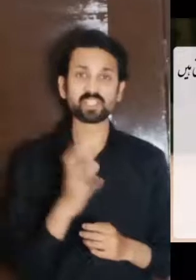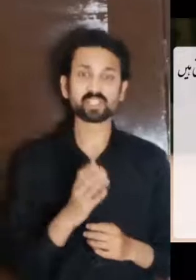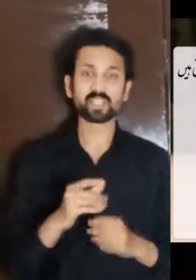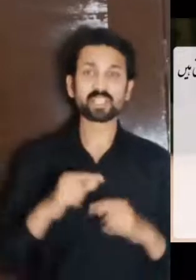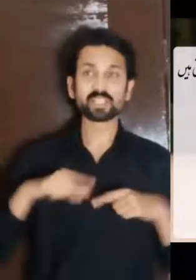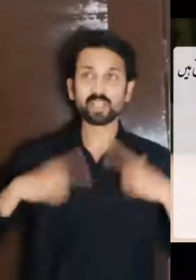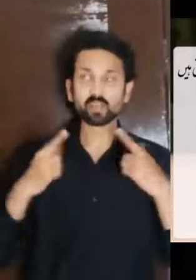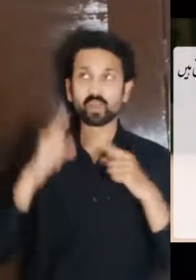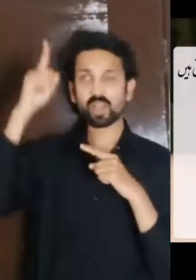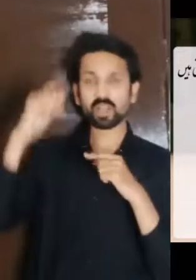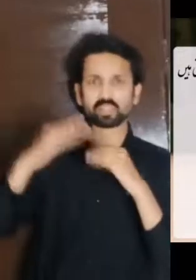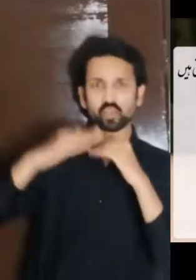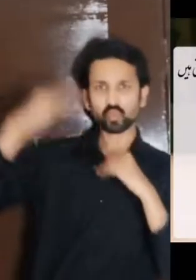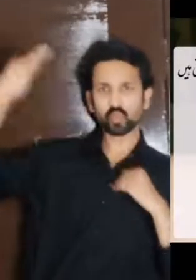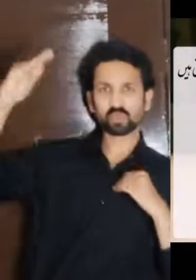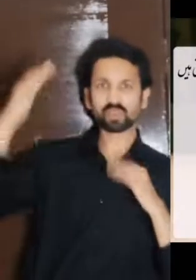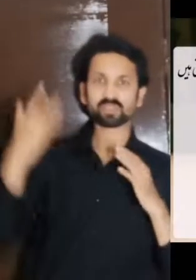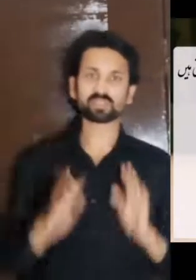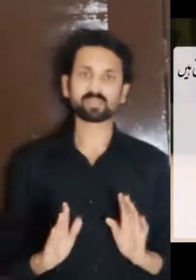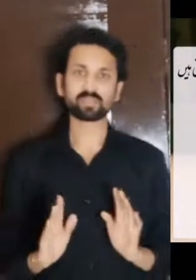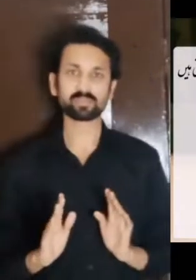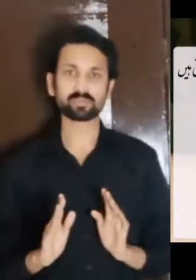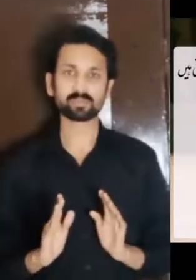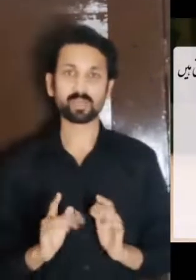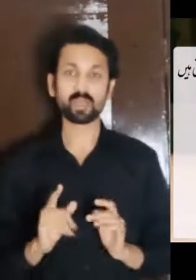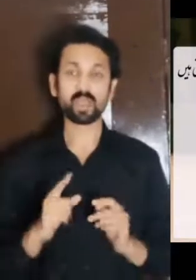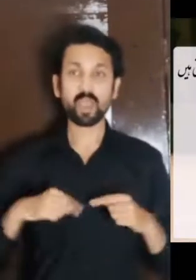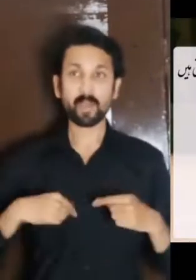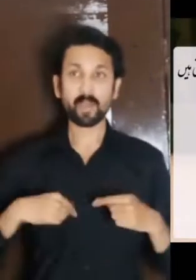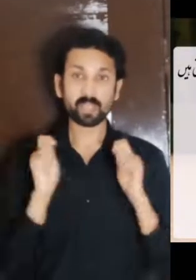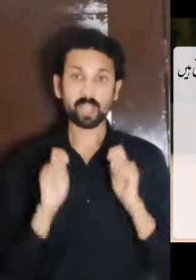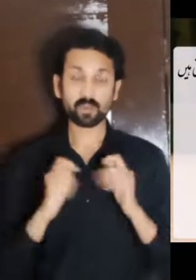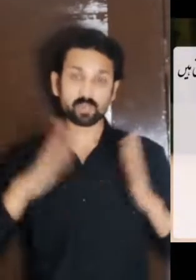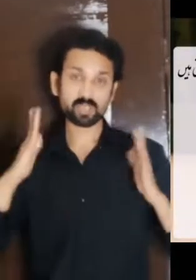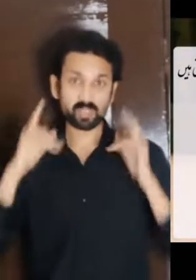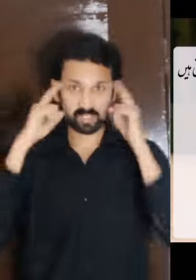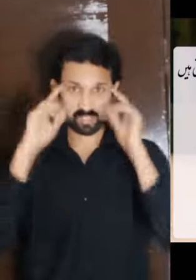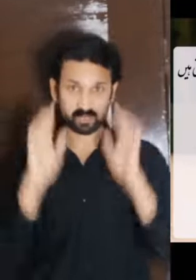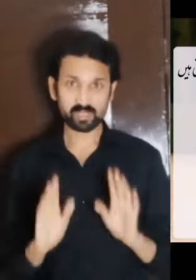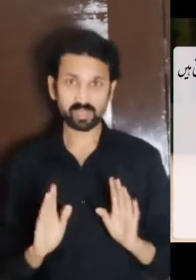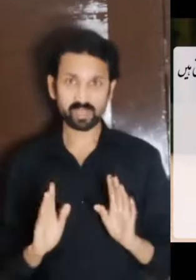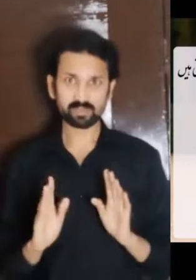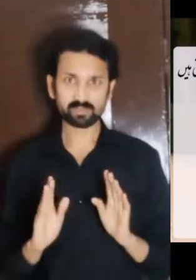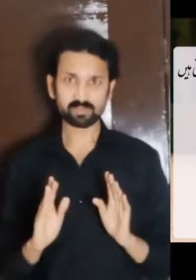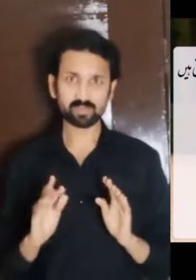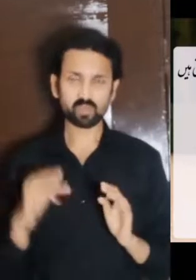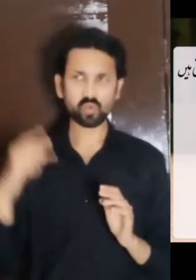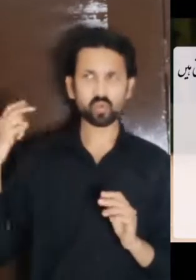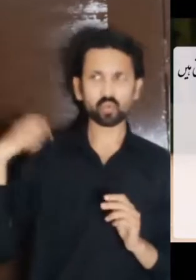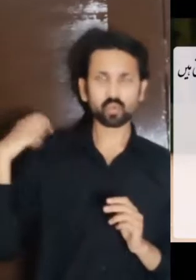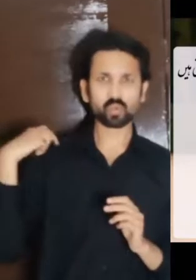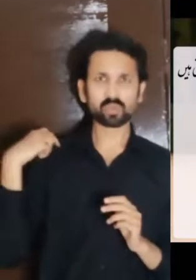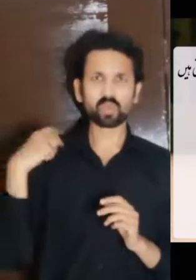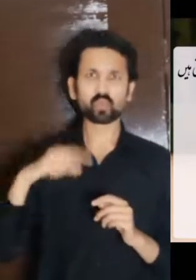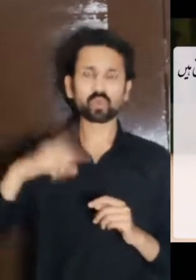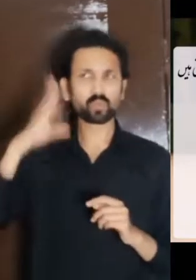तीन चीजें इंसान को अल्लाह से दूर करती हैं। अपने अमाल को ज्यादा समझना,